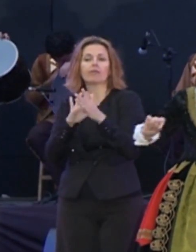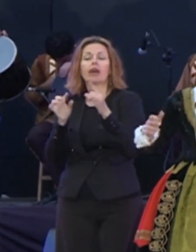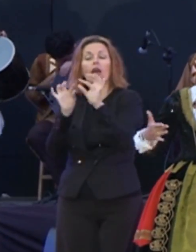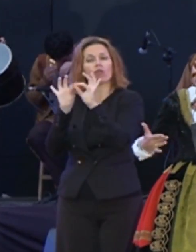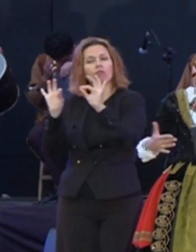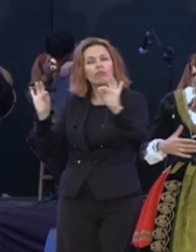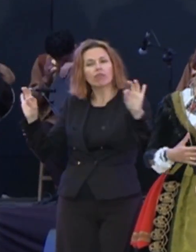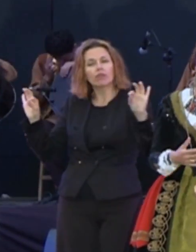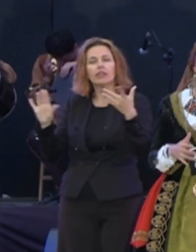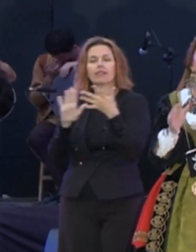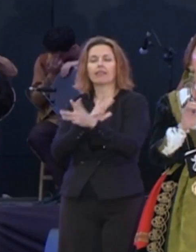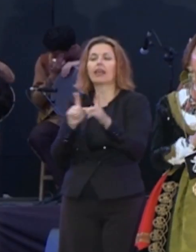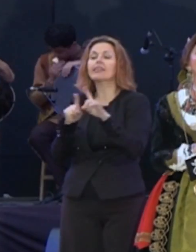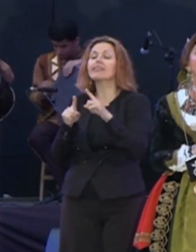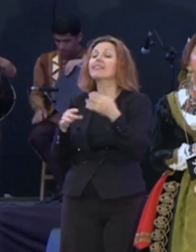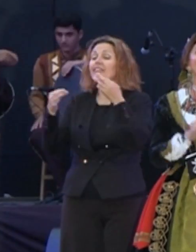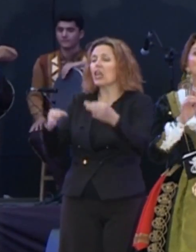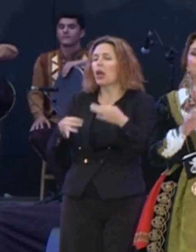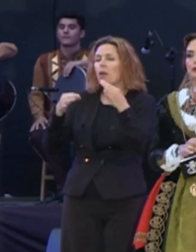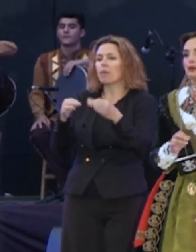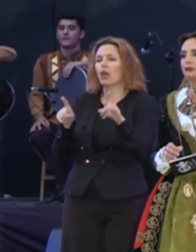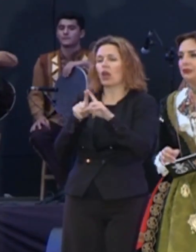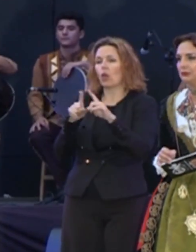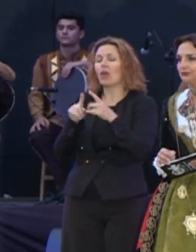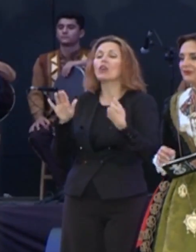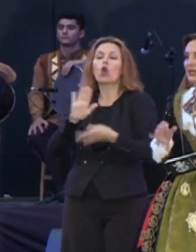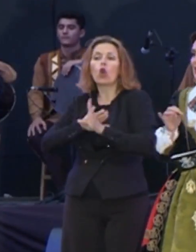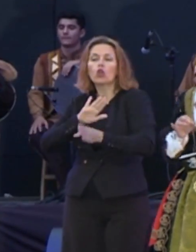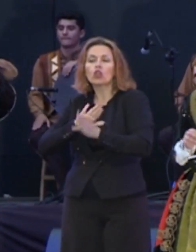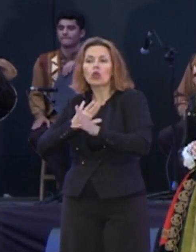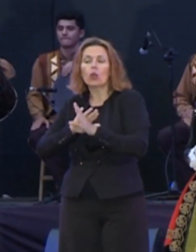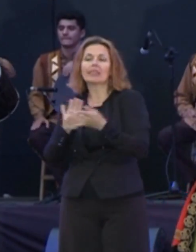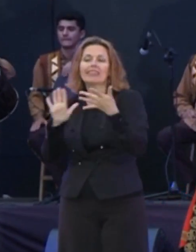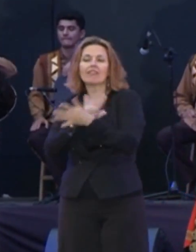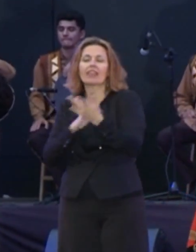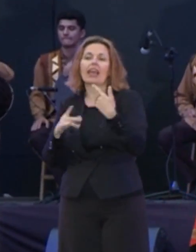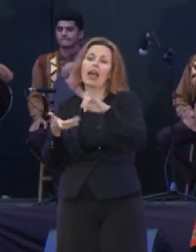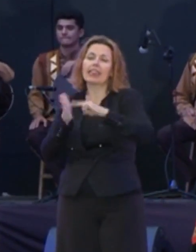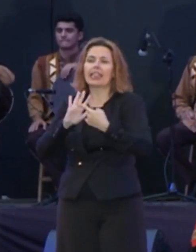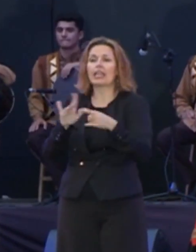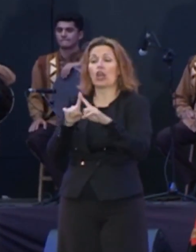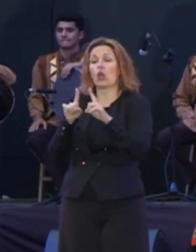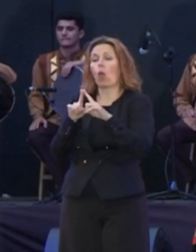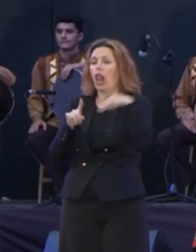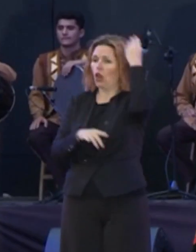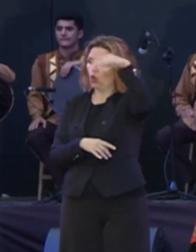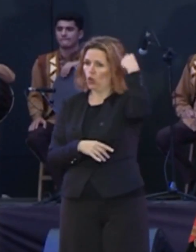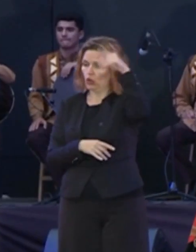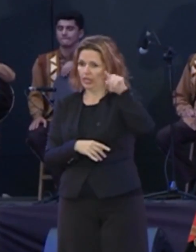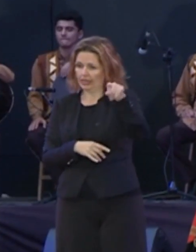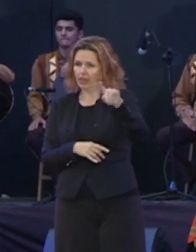nota fija, que es un duduk más largo, va a tocar con flujo continuo. Es una técnica oriental,